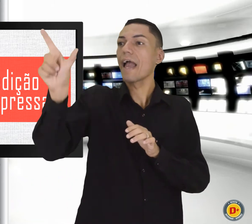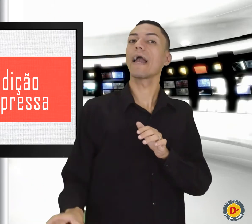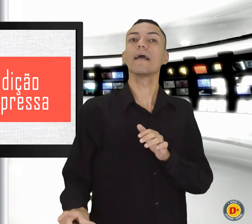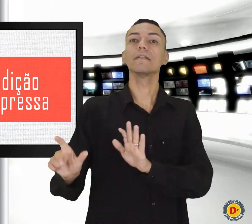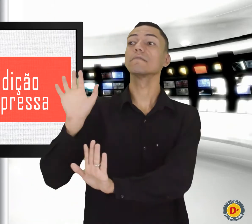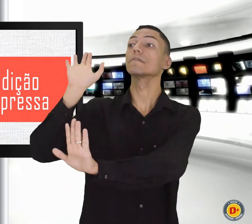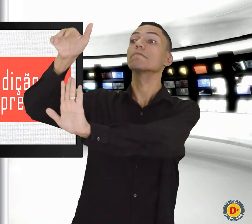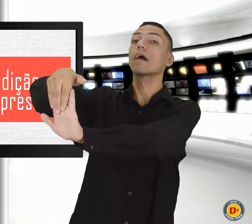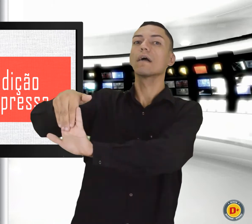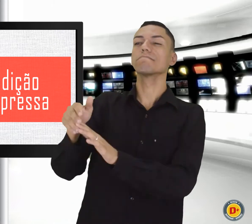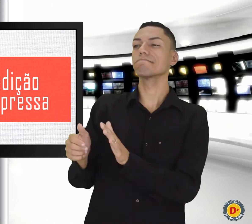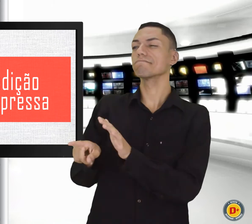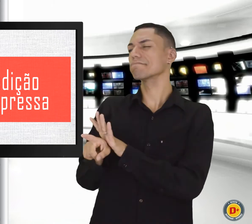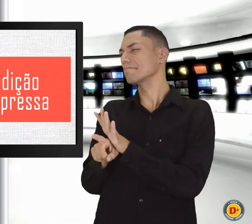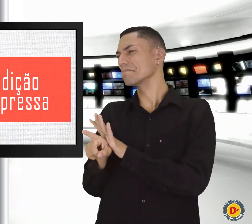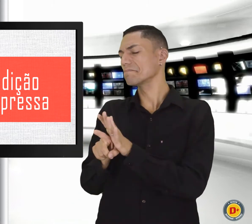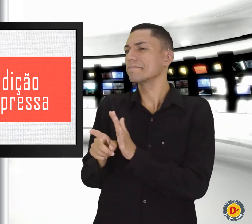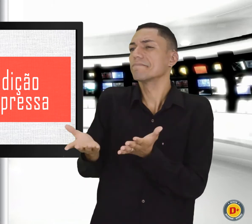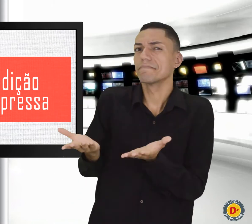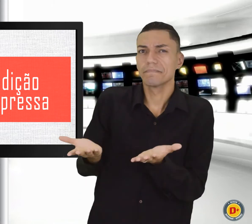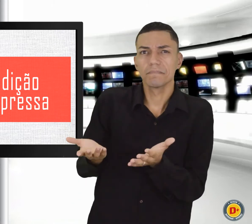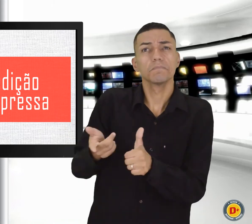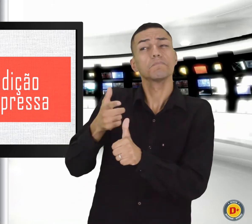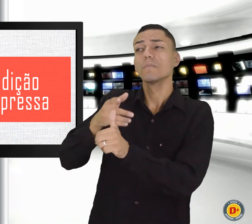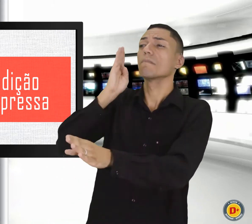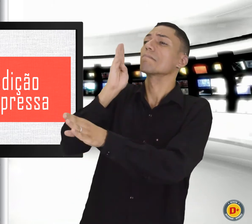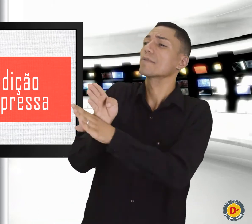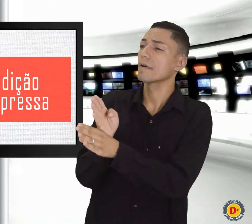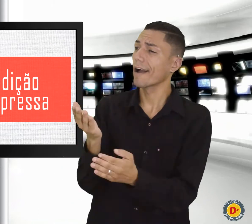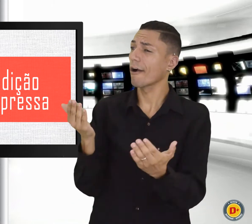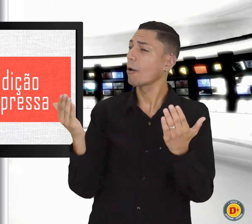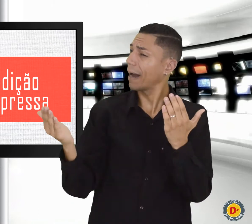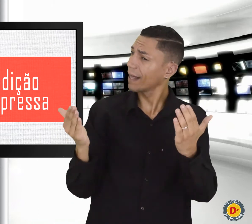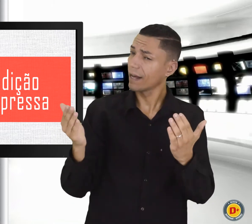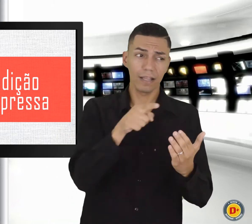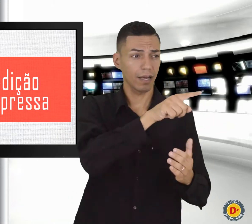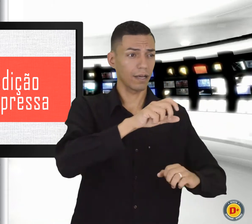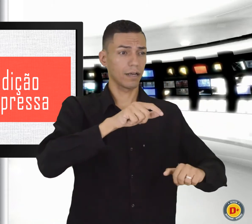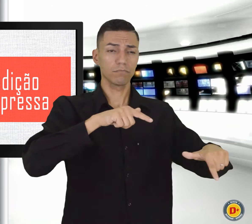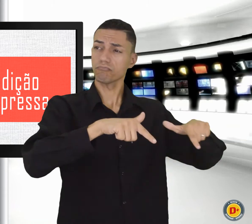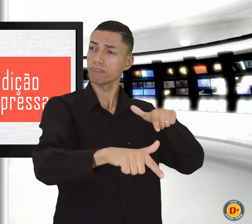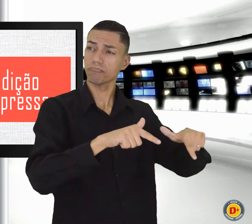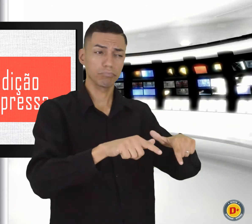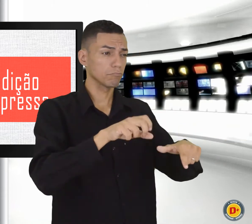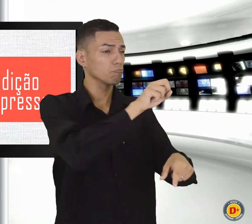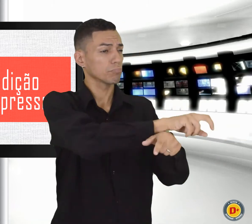os compara com as vagas e necessidades de trabalho de uma empresa. E vai